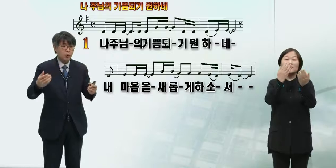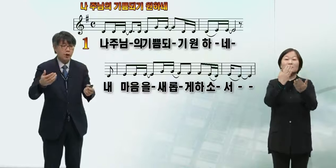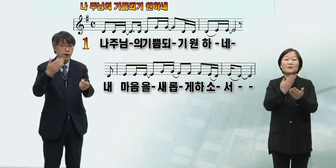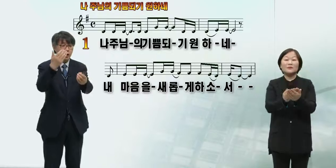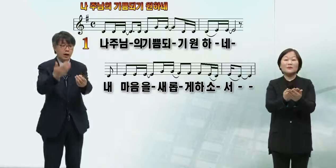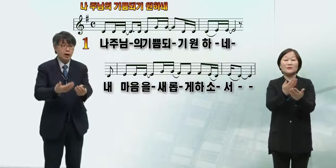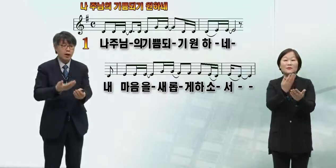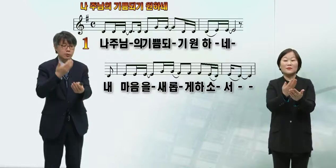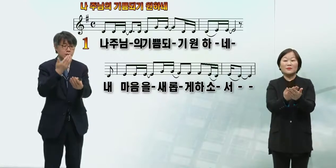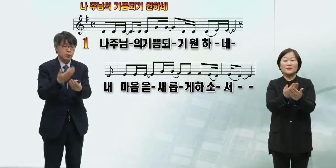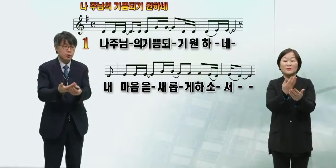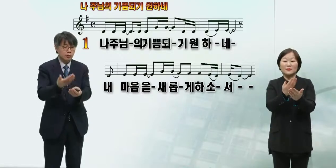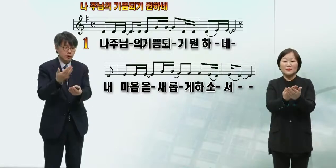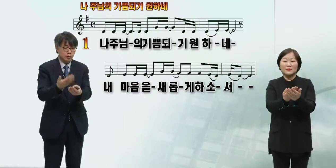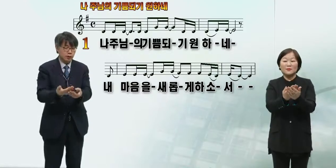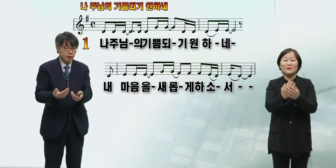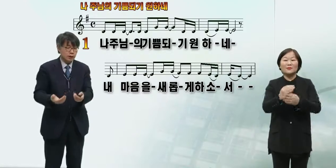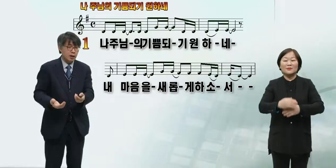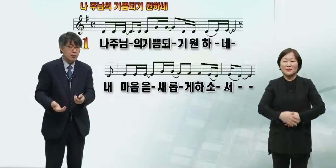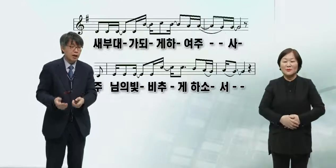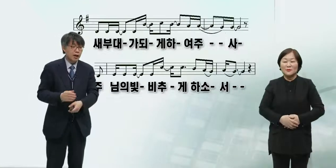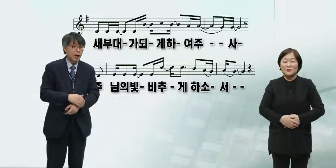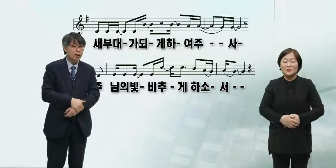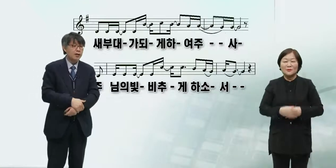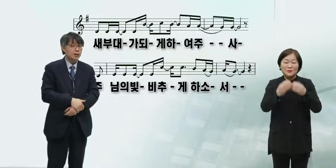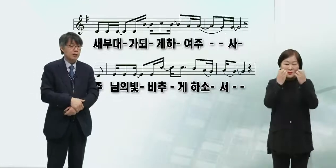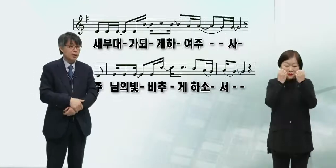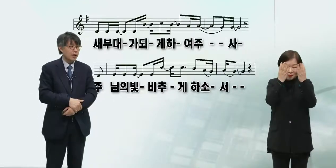새롭게 하소서. 새 부대가